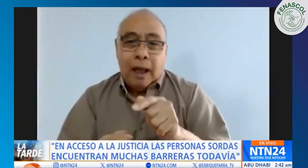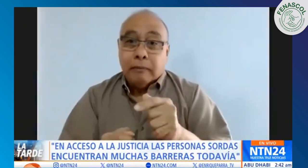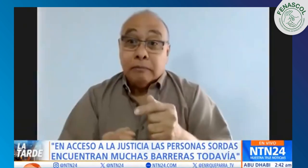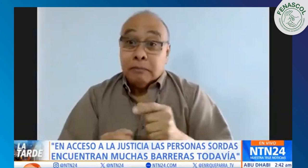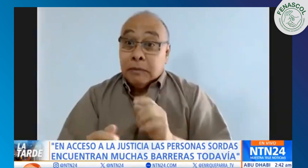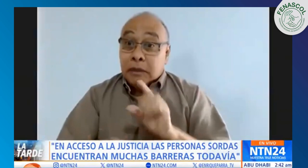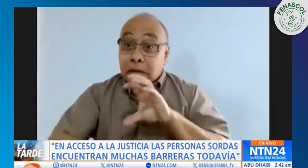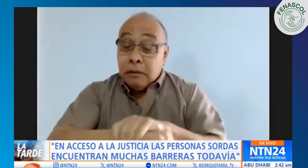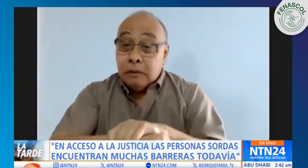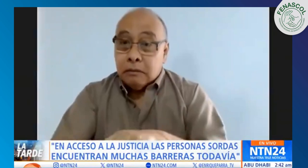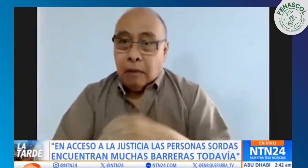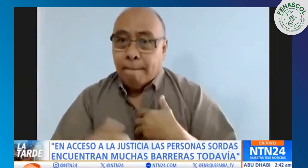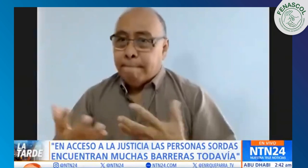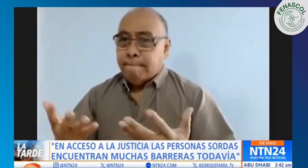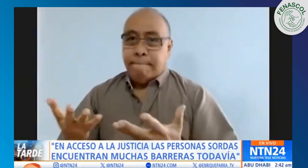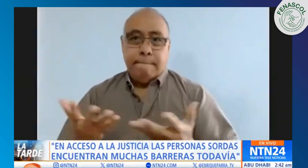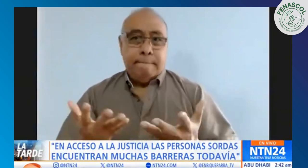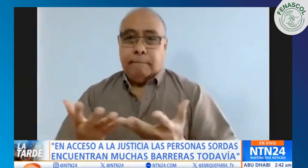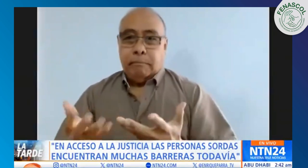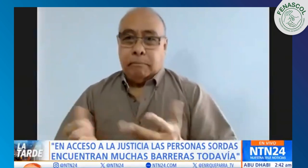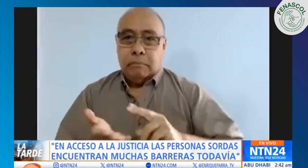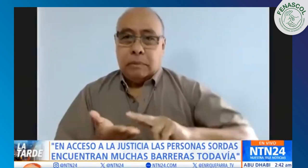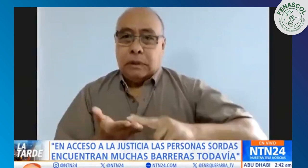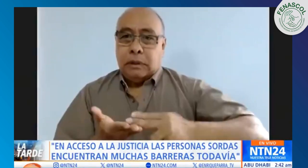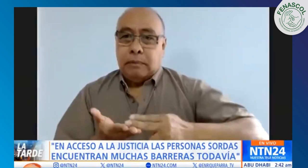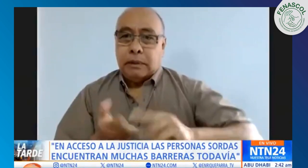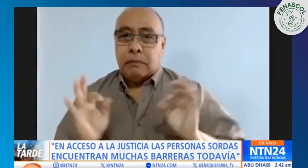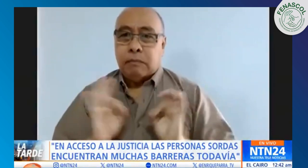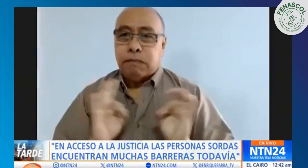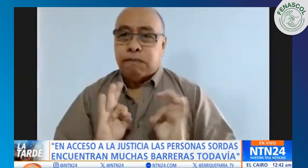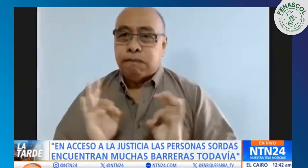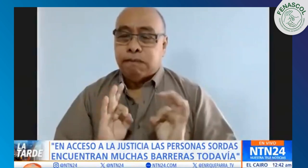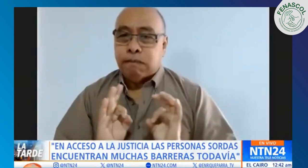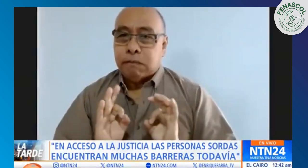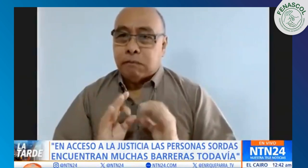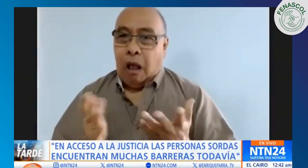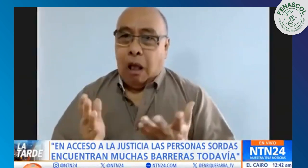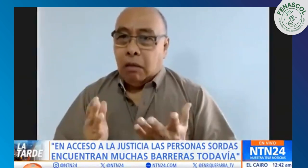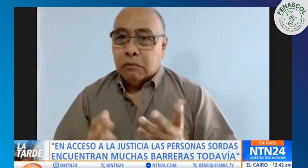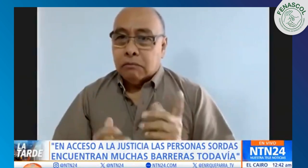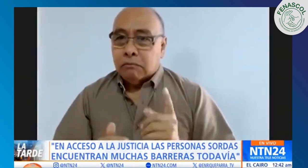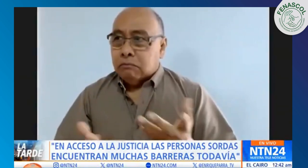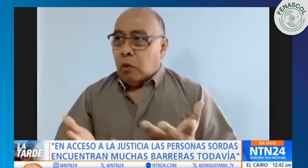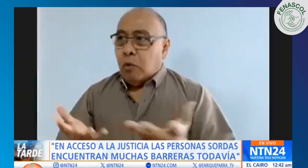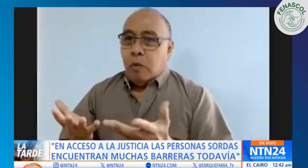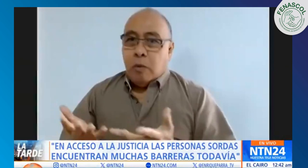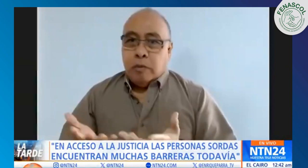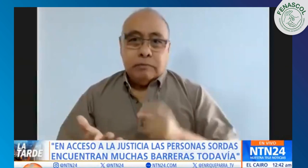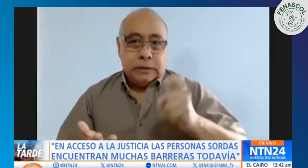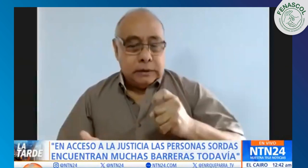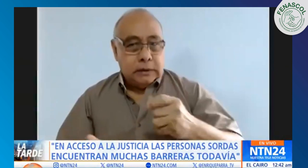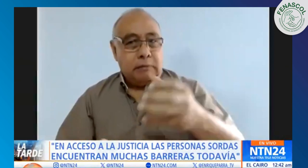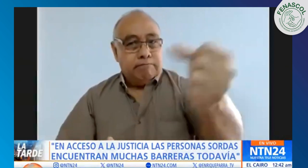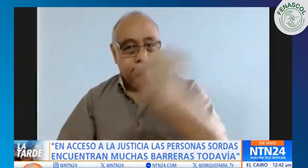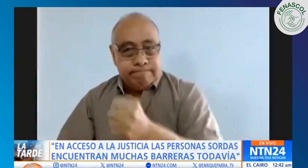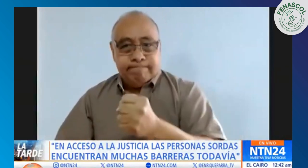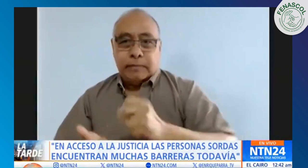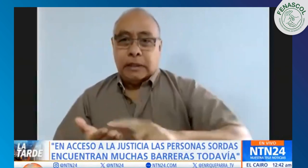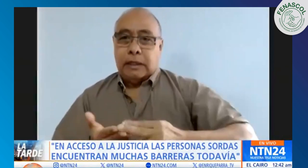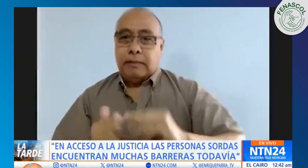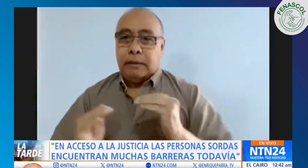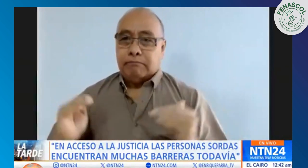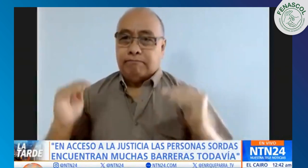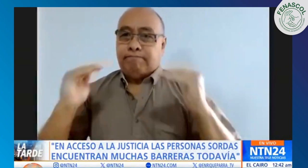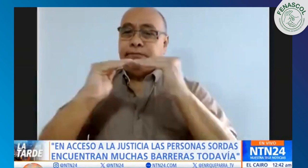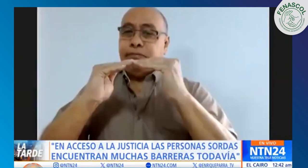en comisarías de familia. Cuando de pronto una persona sorda es detenida, no sabe cuáles son los cargos que se le